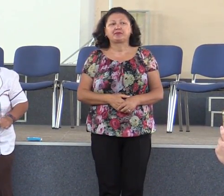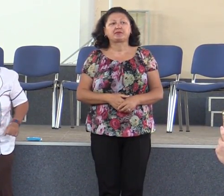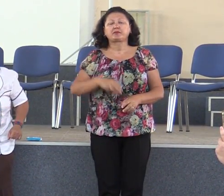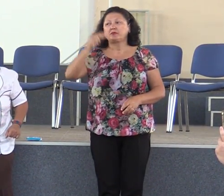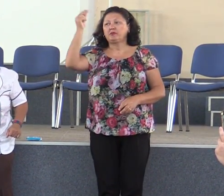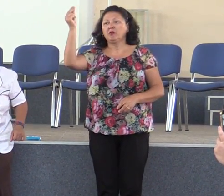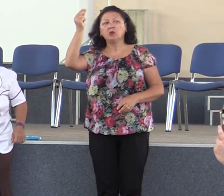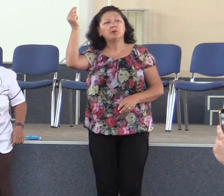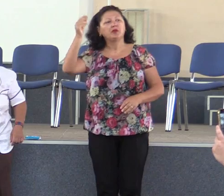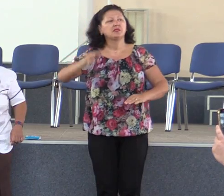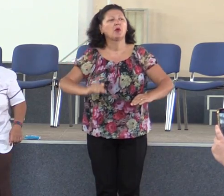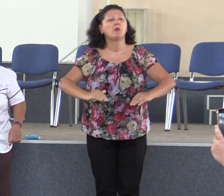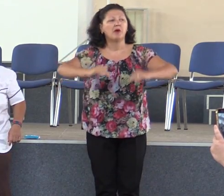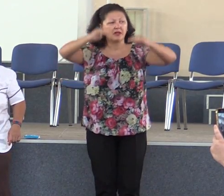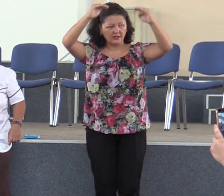Dumnezeu m-a suit.